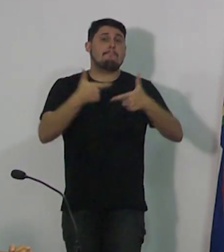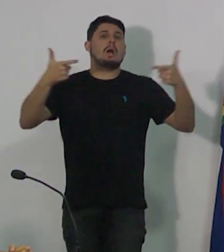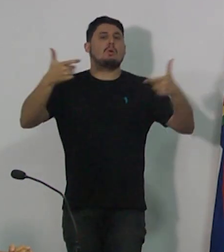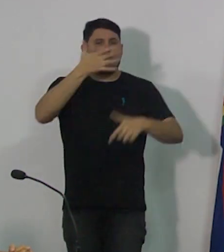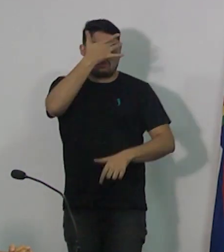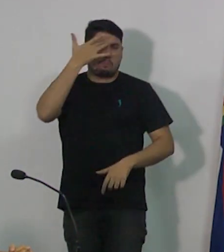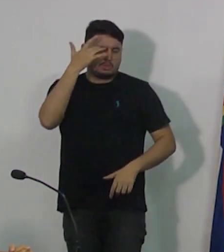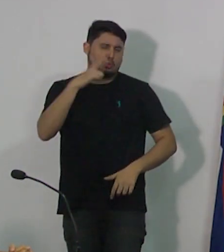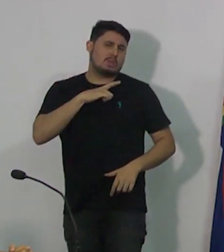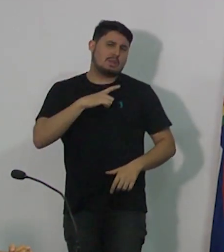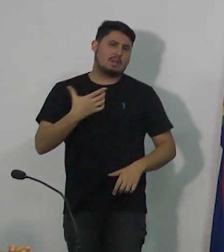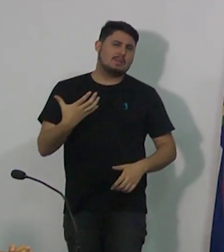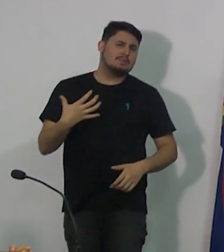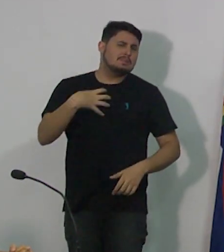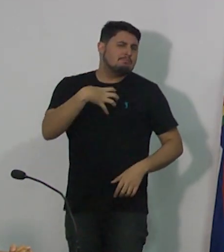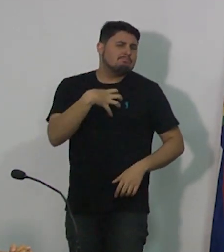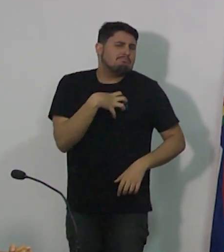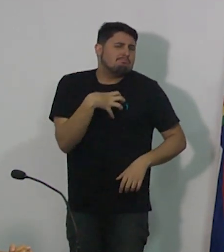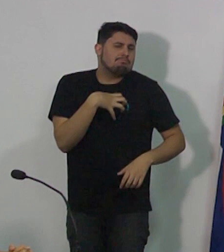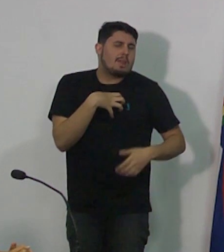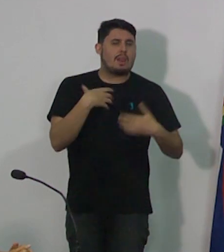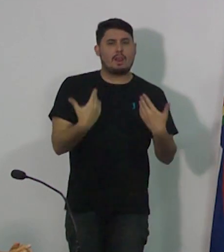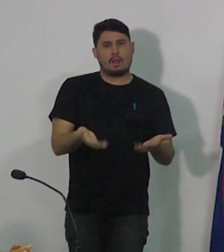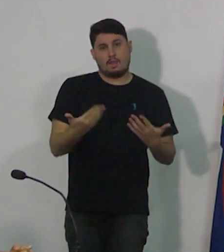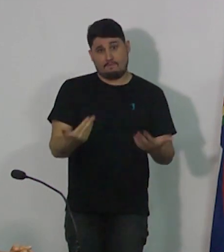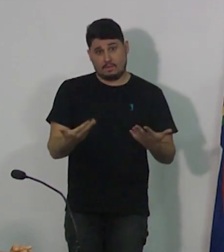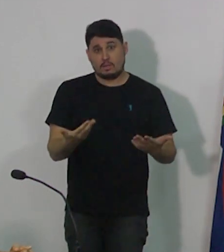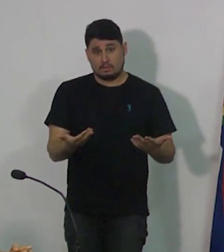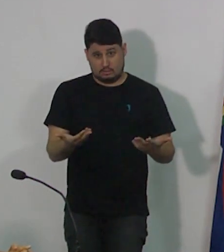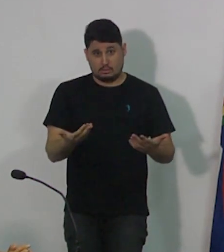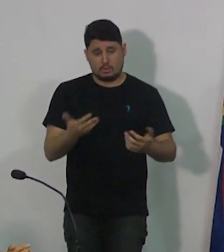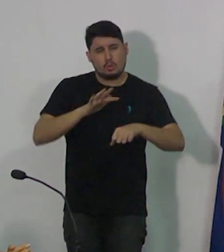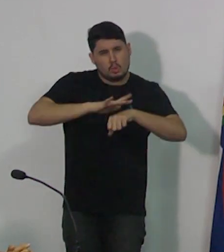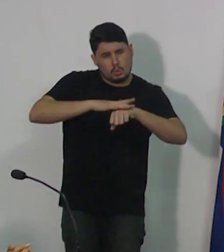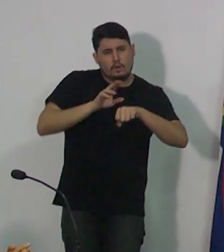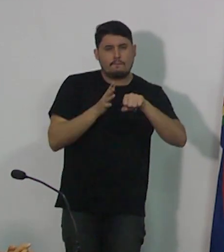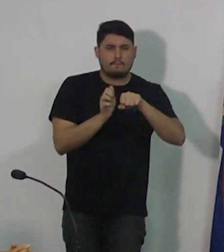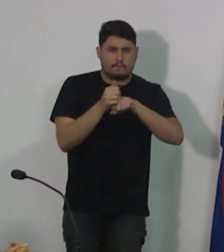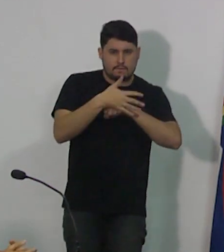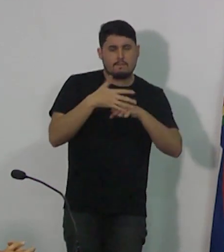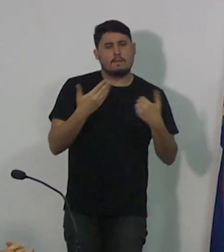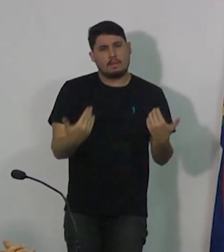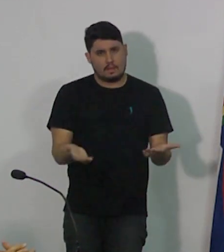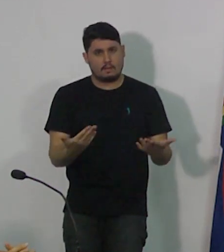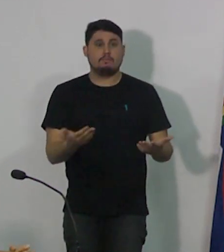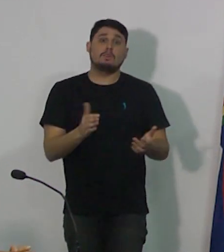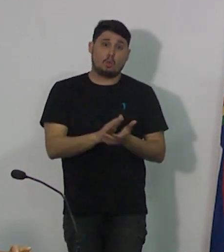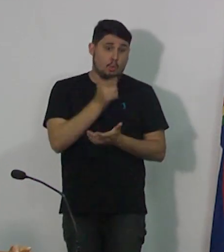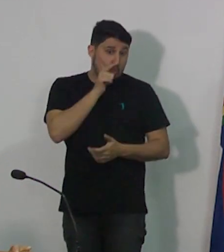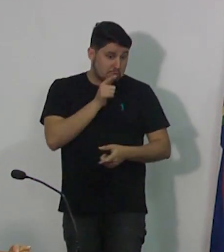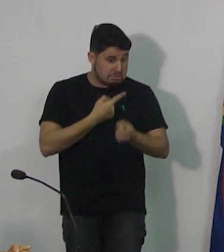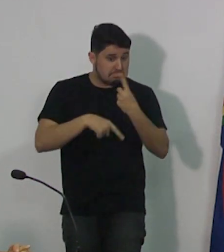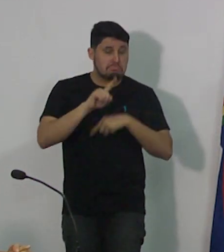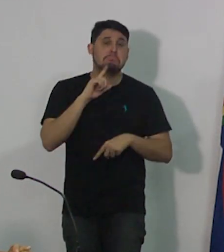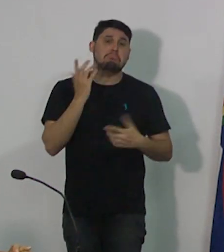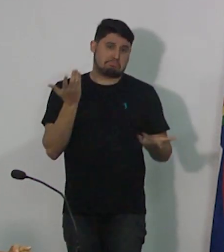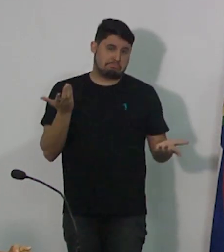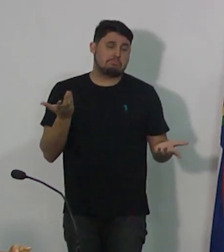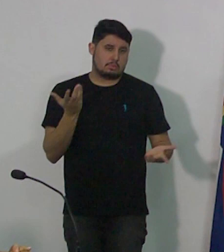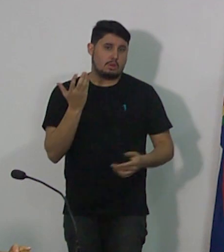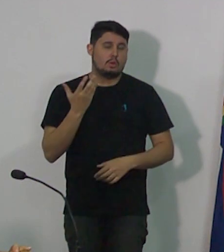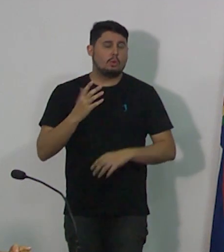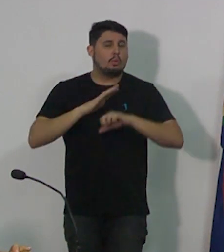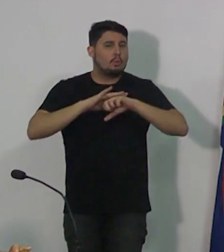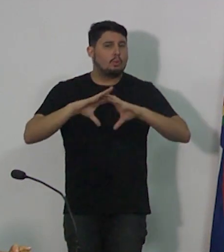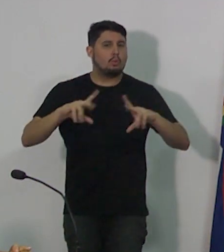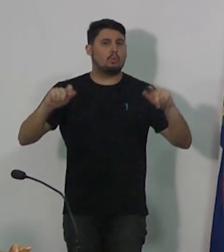alguns países, esses casos leves superam 90% dos casos. A questão e o que a gente tem trabalhado muito é para fazer com que haja